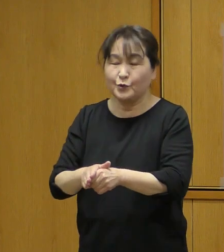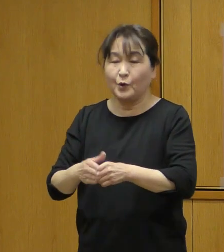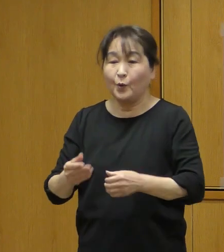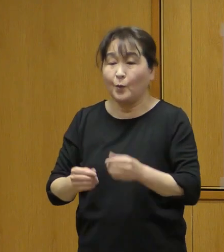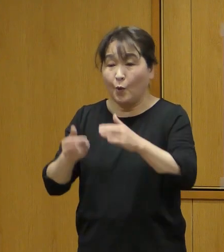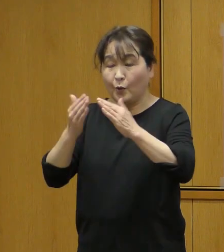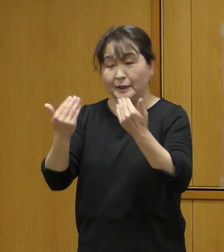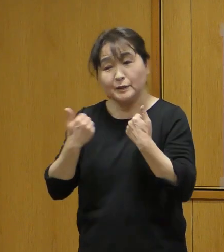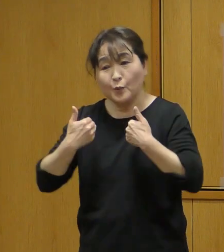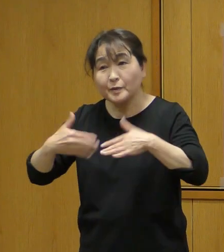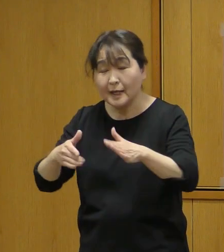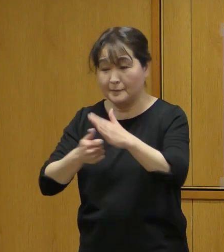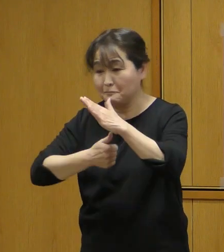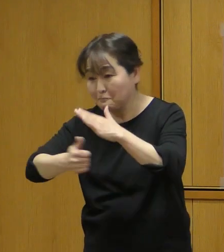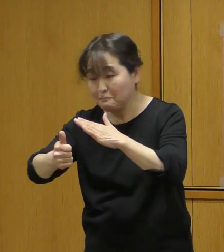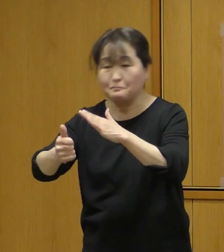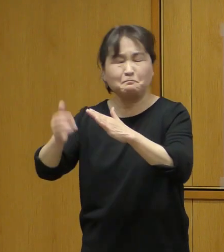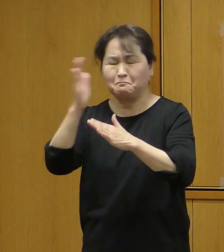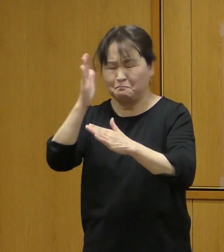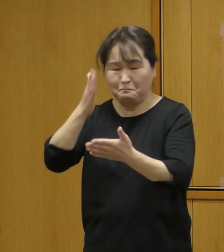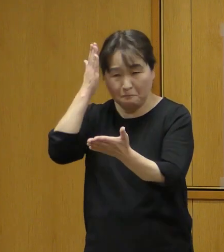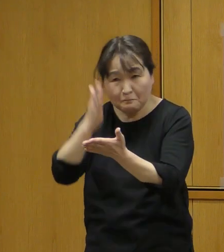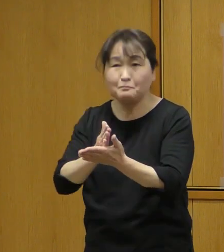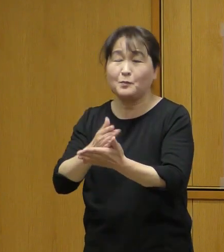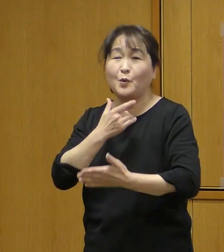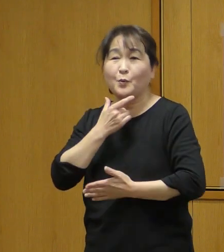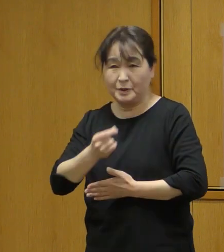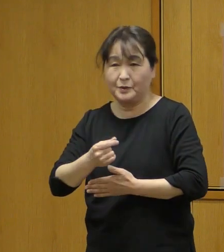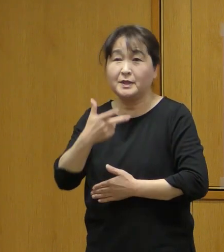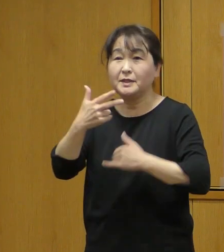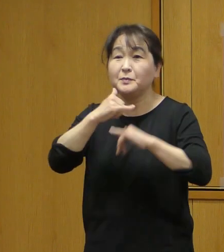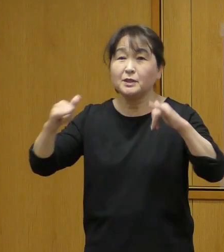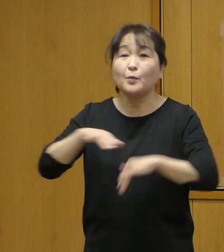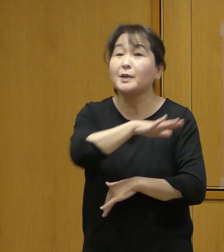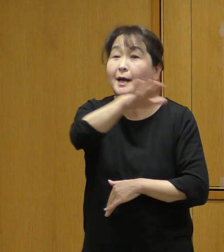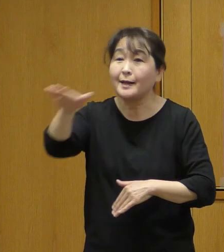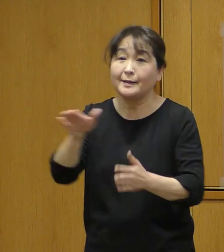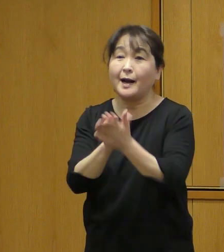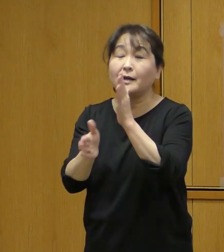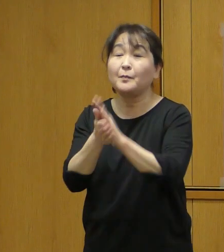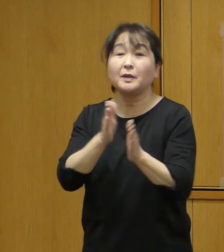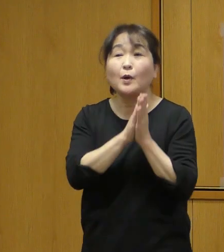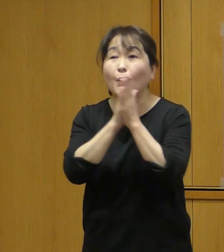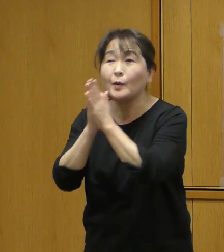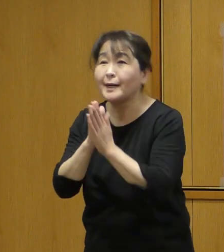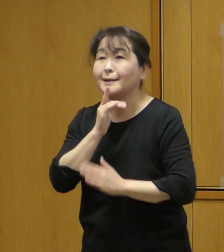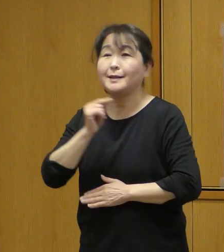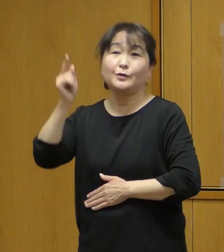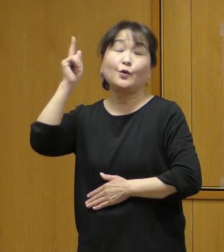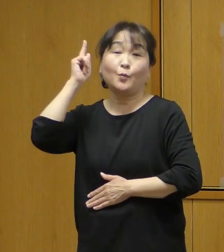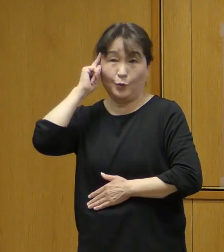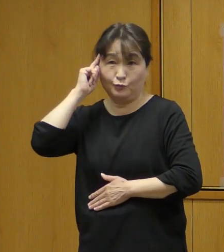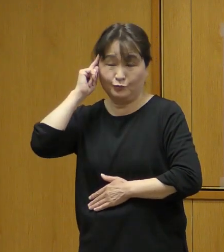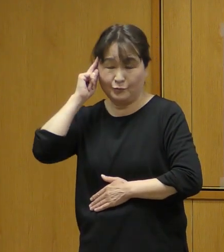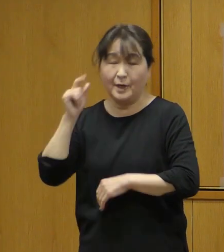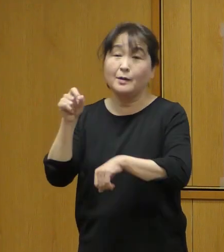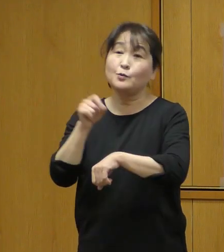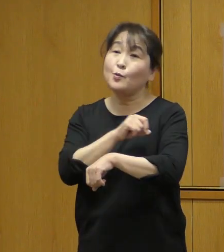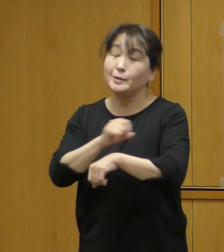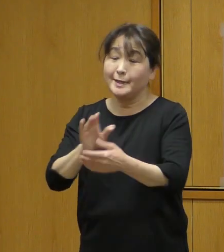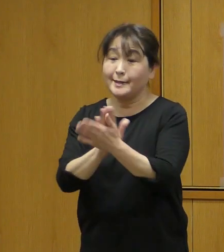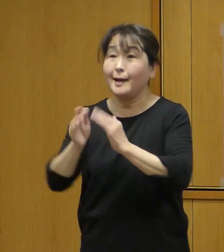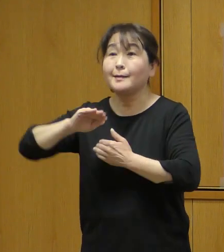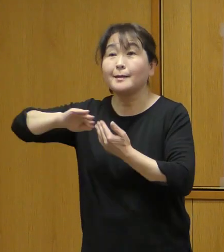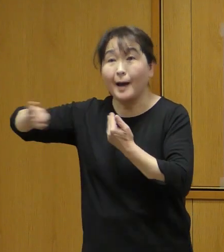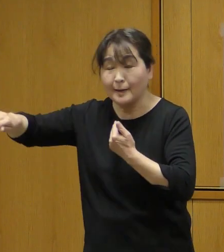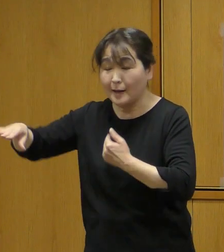ていただくよう市民の皆様に改めてお願いをいたします。特に県外